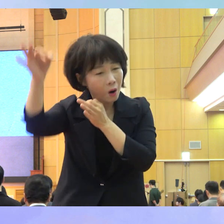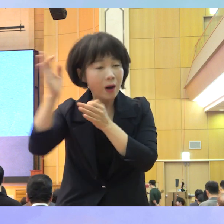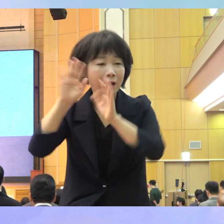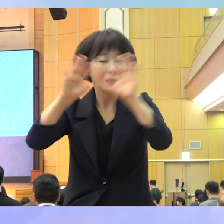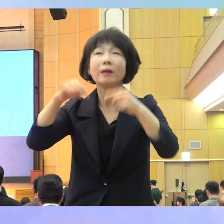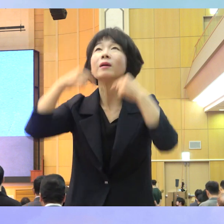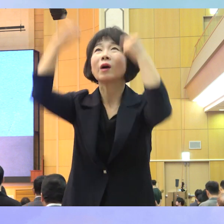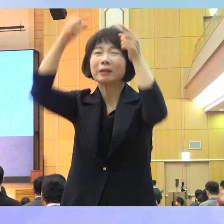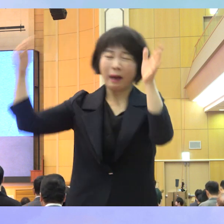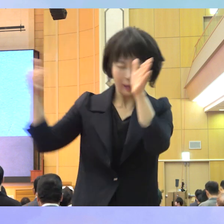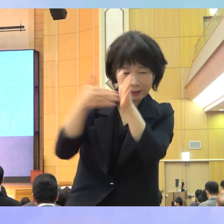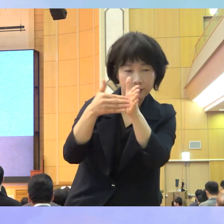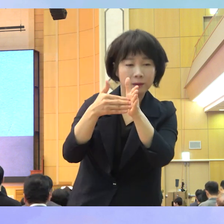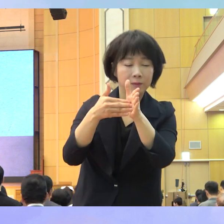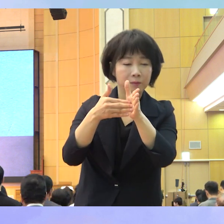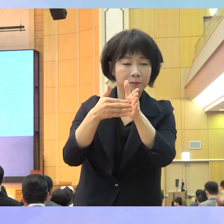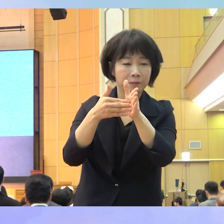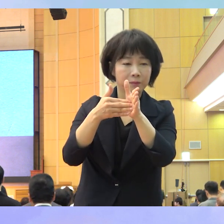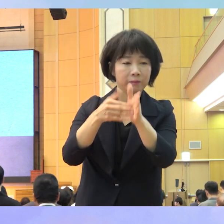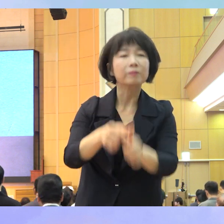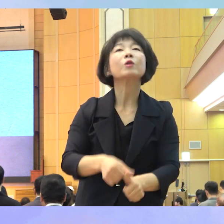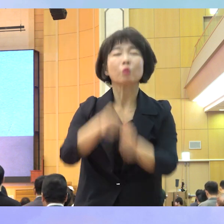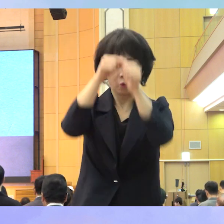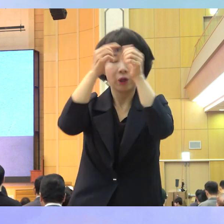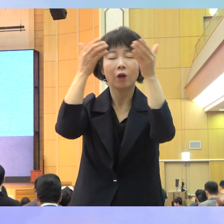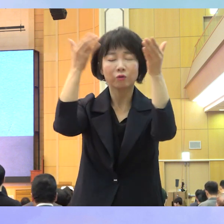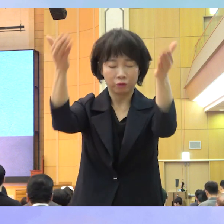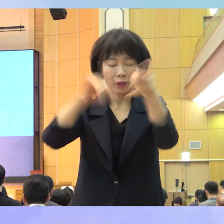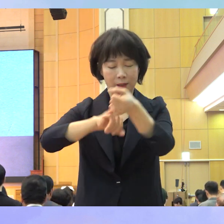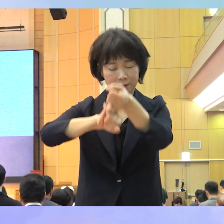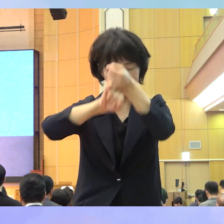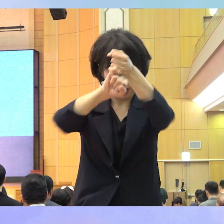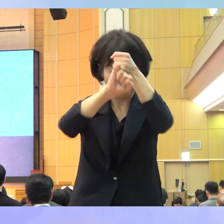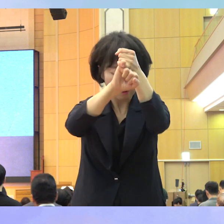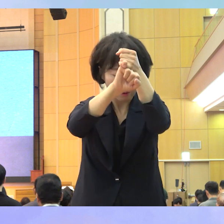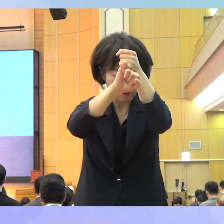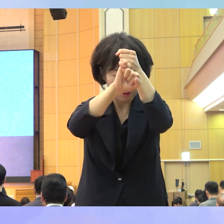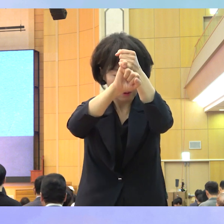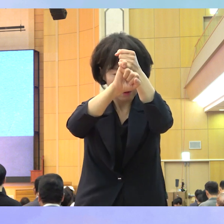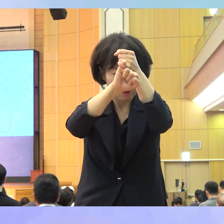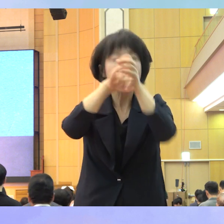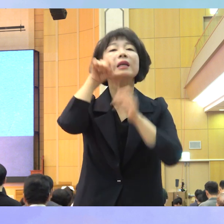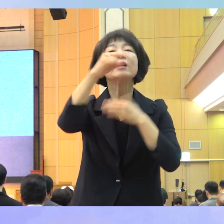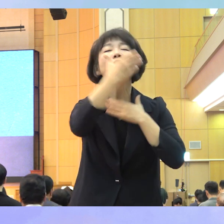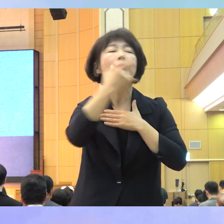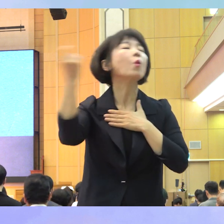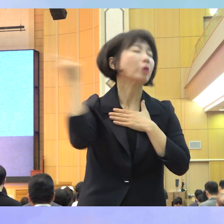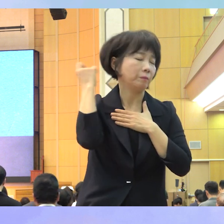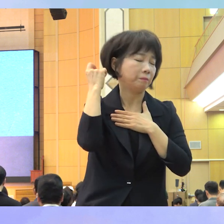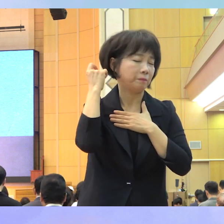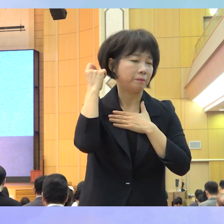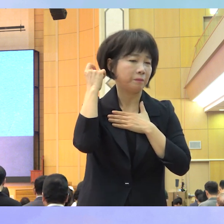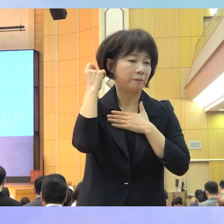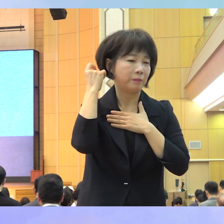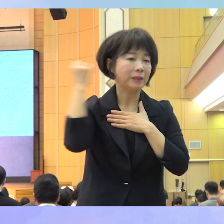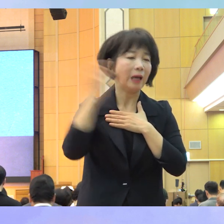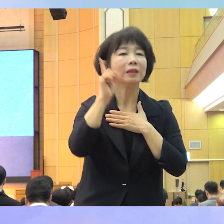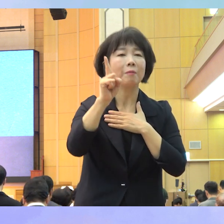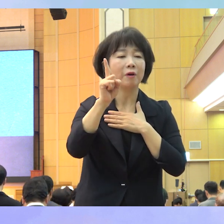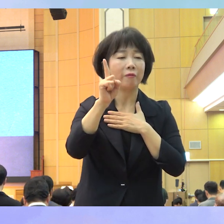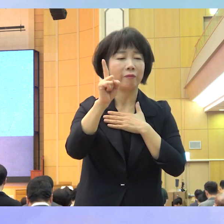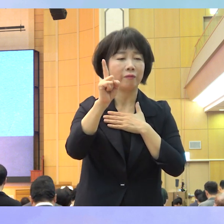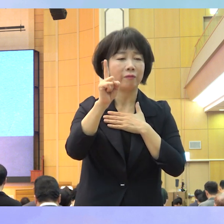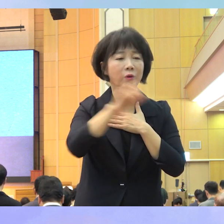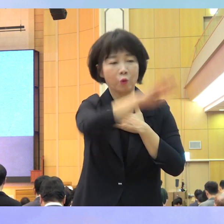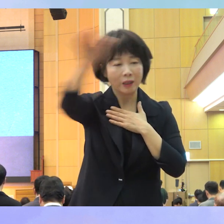가기 위해서 구하실 것이다라는 것을, 이것이 복음이라는 것을 다시 한번